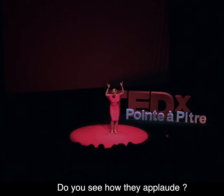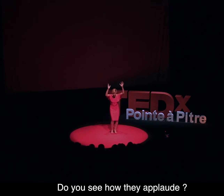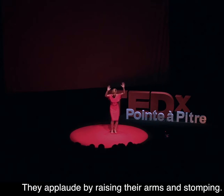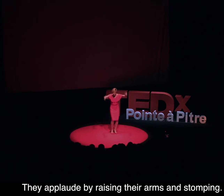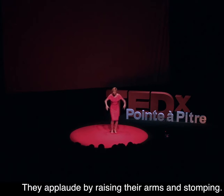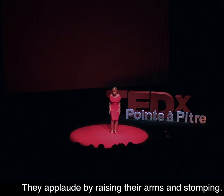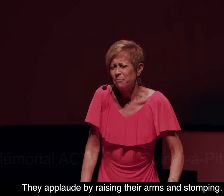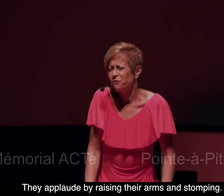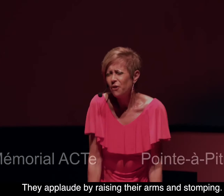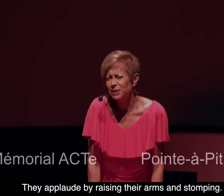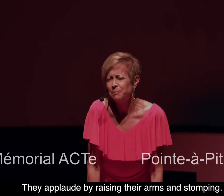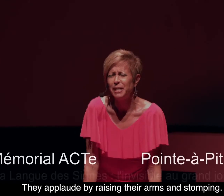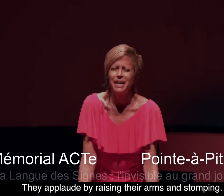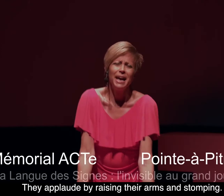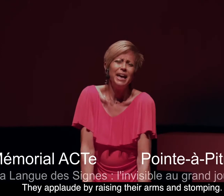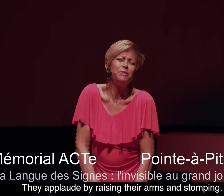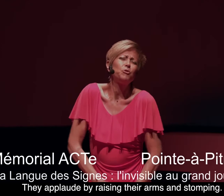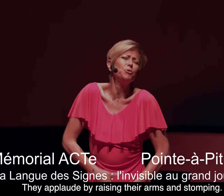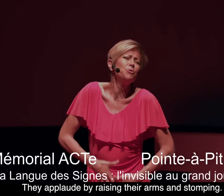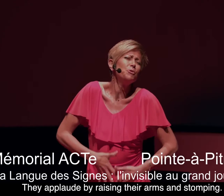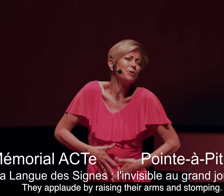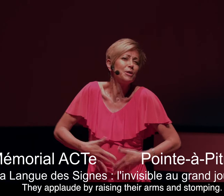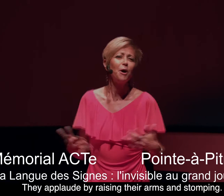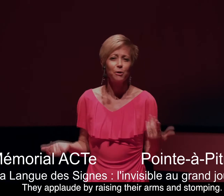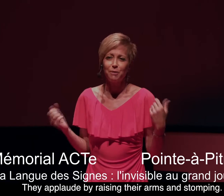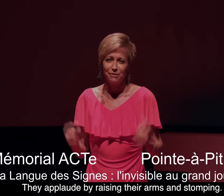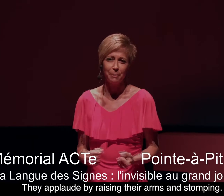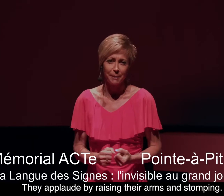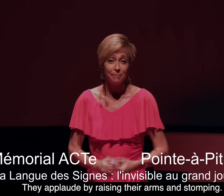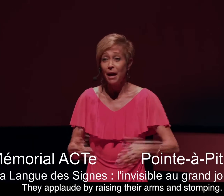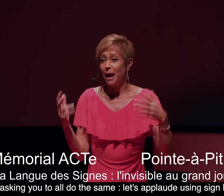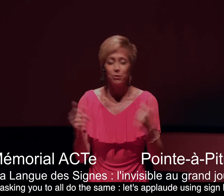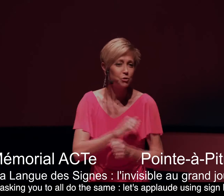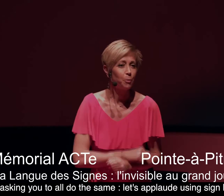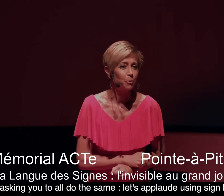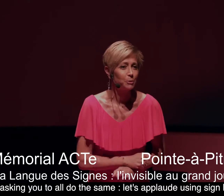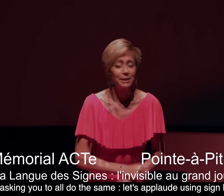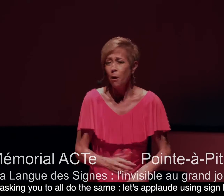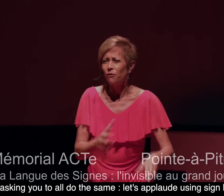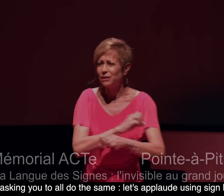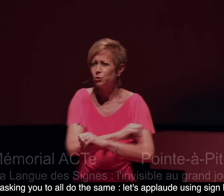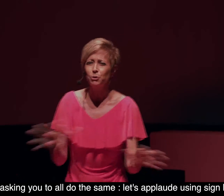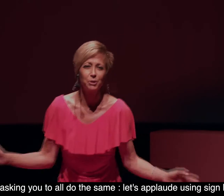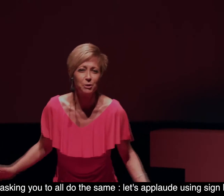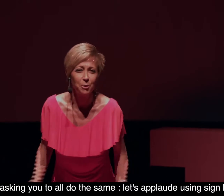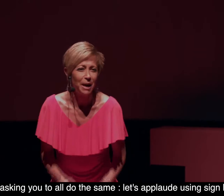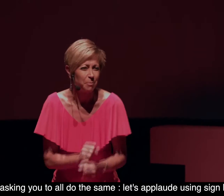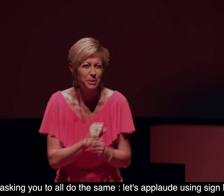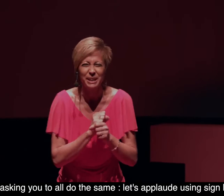tête, on tape fort des pieds et tout le corps doit vibrer. Alors ce que je vous propose, on va tous ensemble applaudir